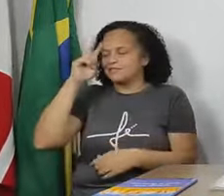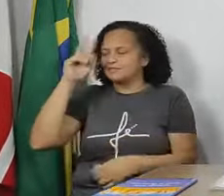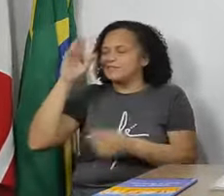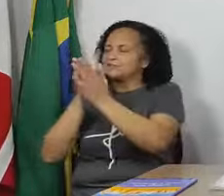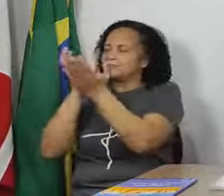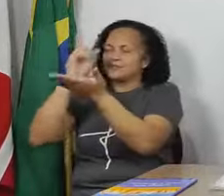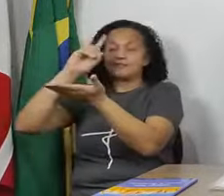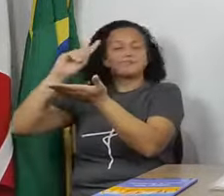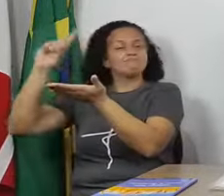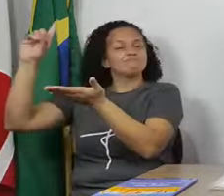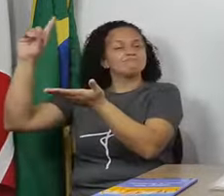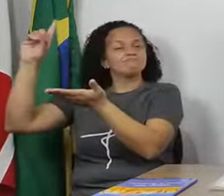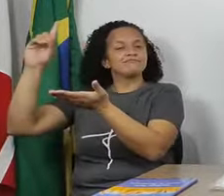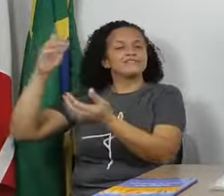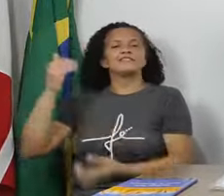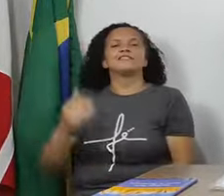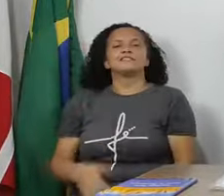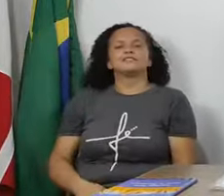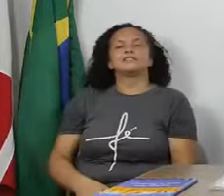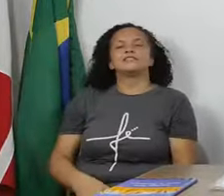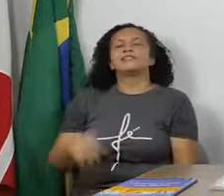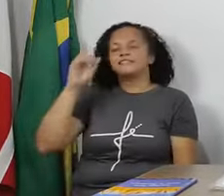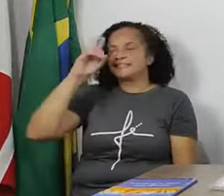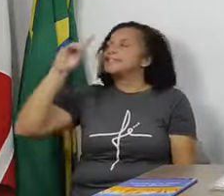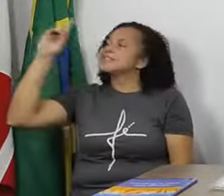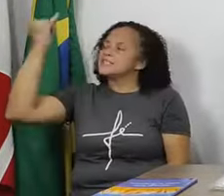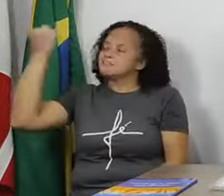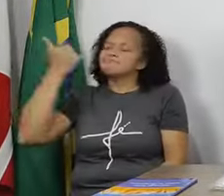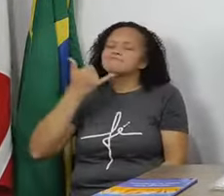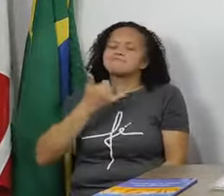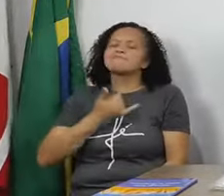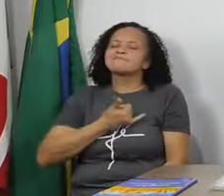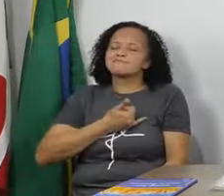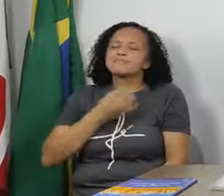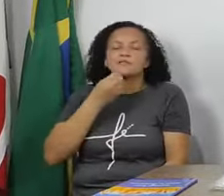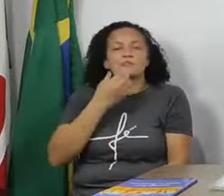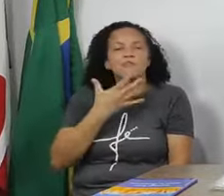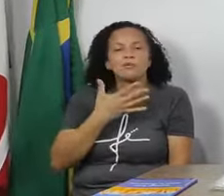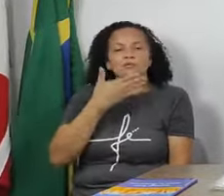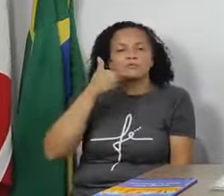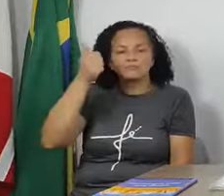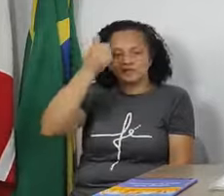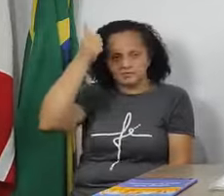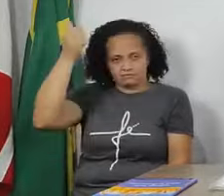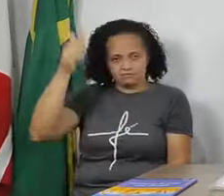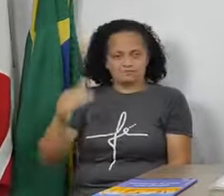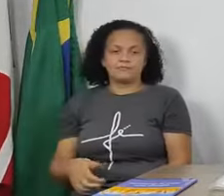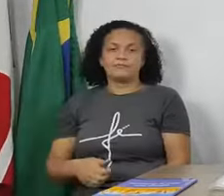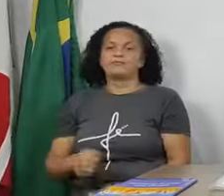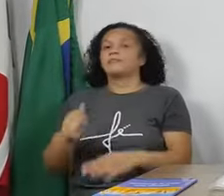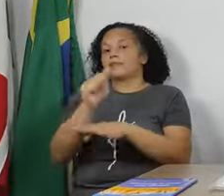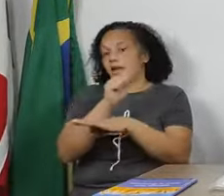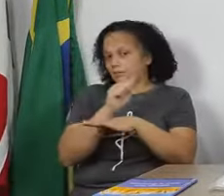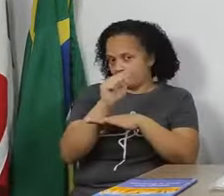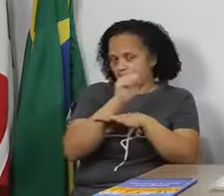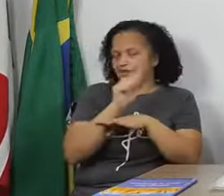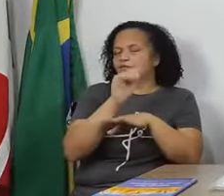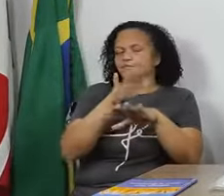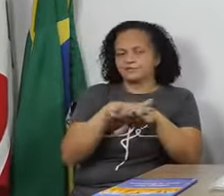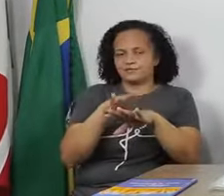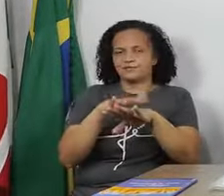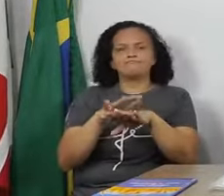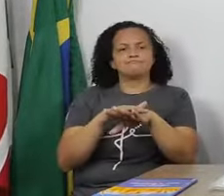se abra para ouvir o que Deus tem para a sua vida. Abraão fez isso.